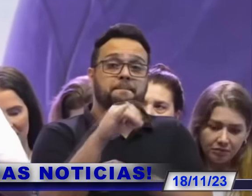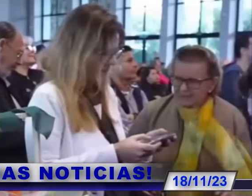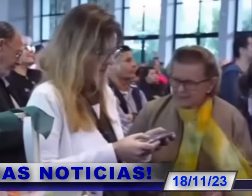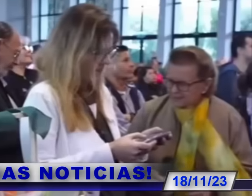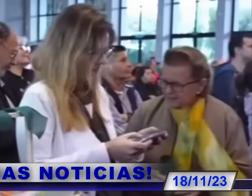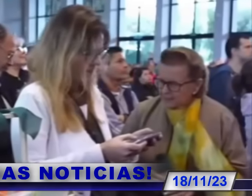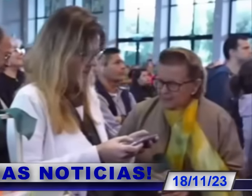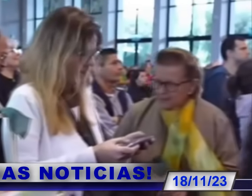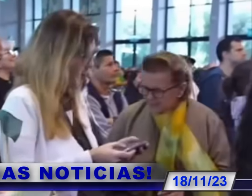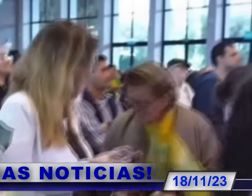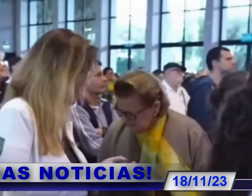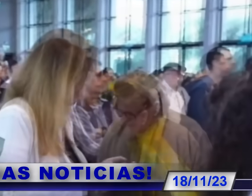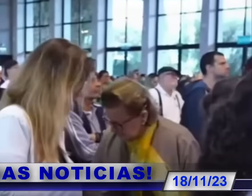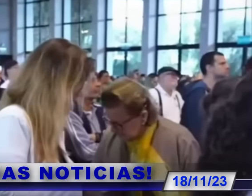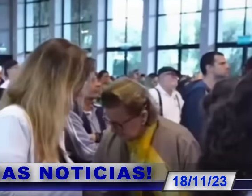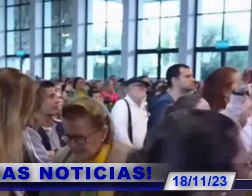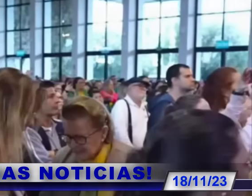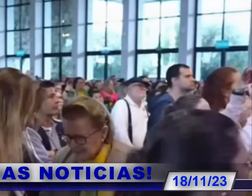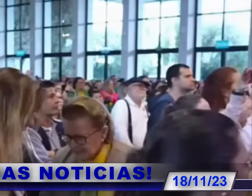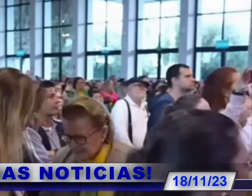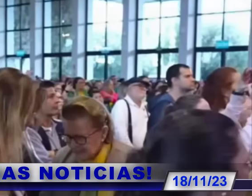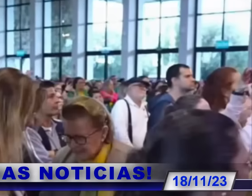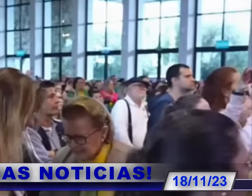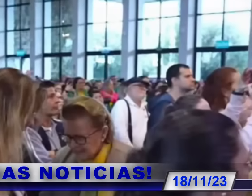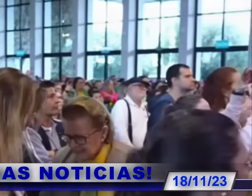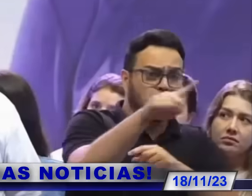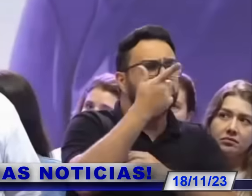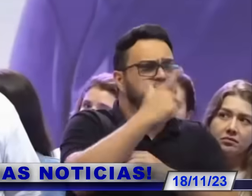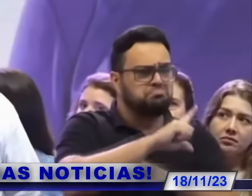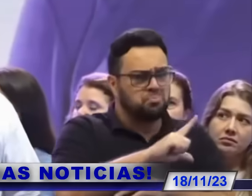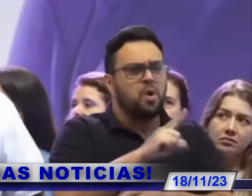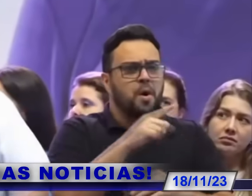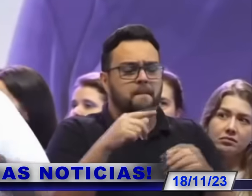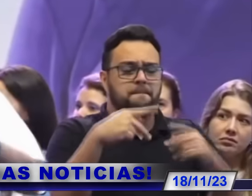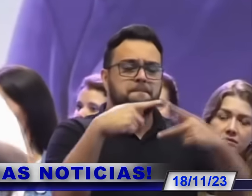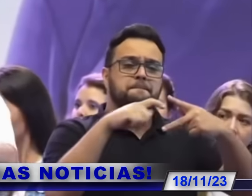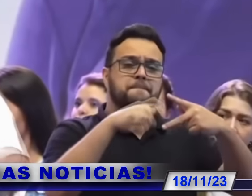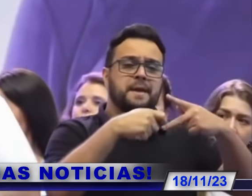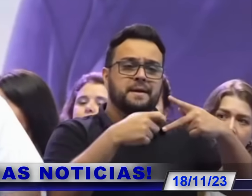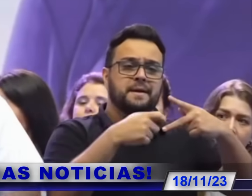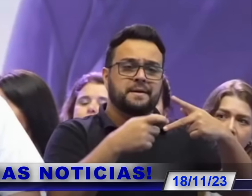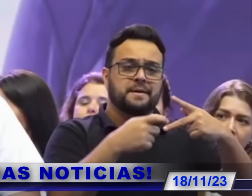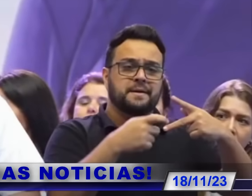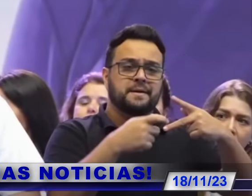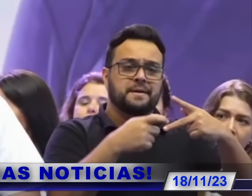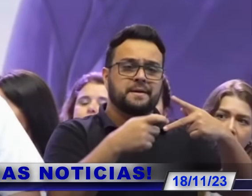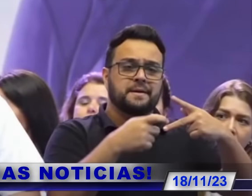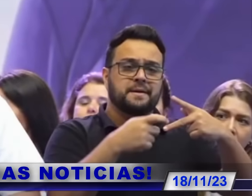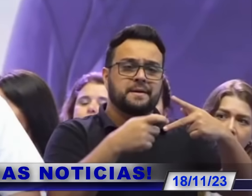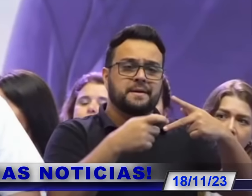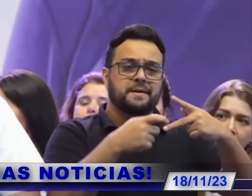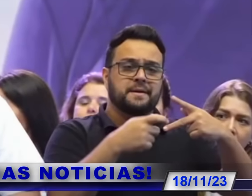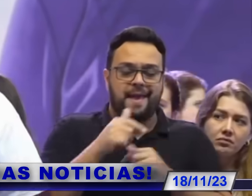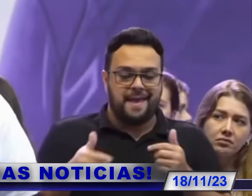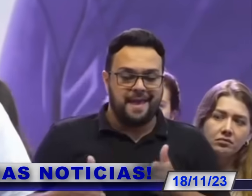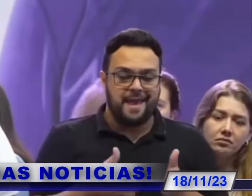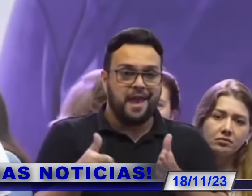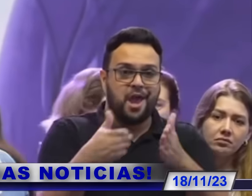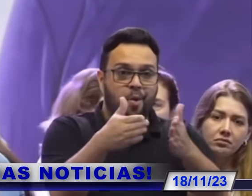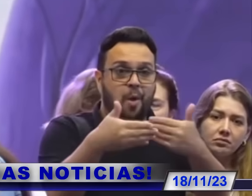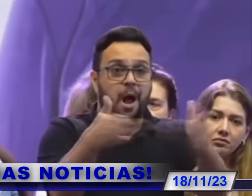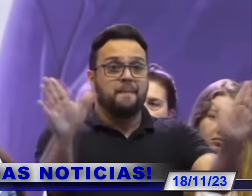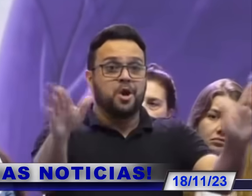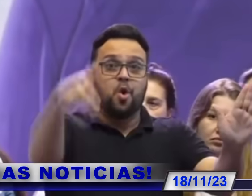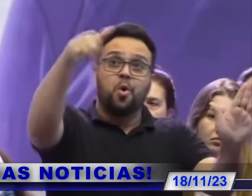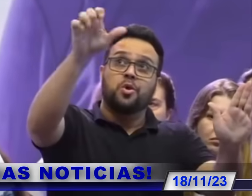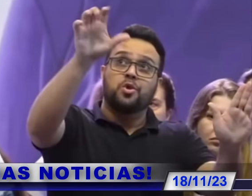foi para certas pessoas. O Pix foi para todo mundo. A transposição no São Francisco foi para os